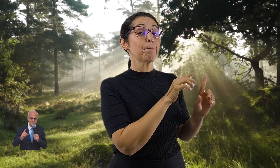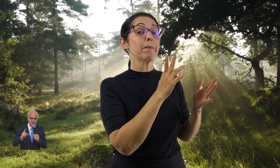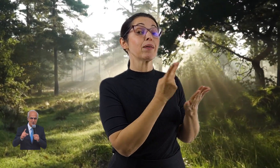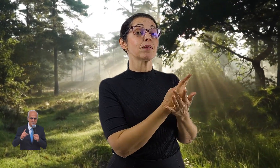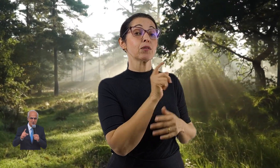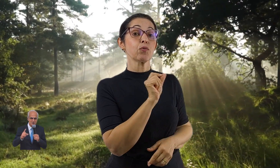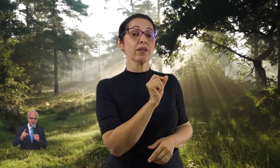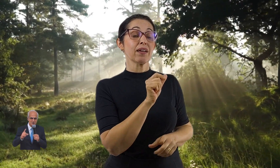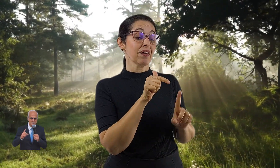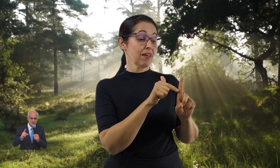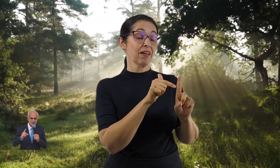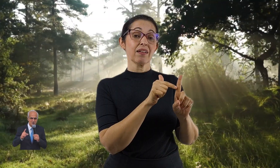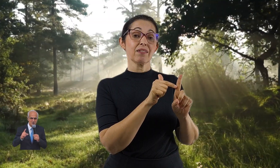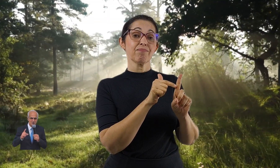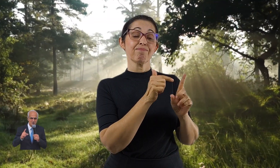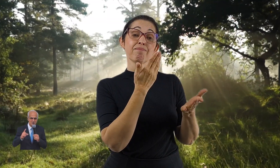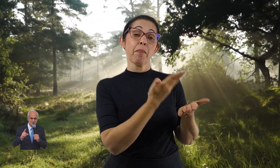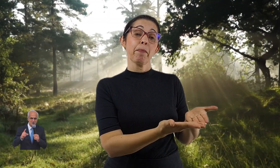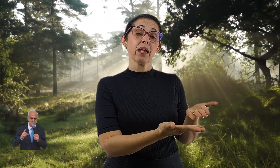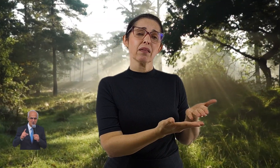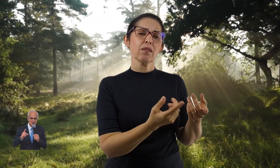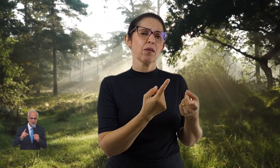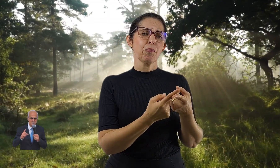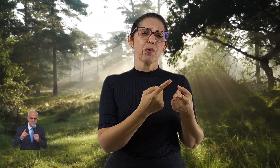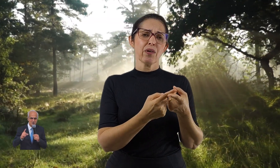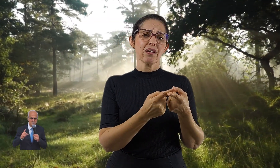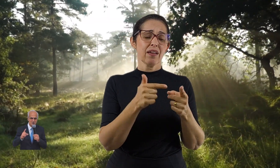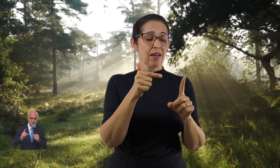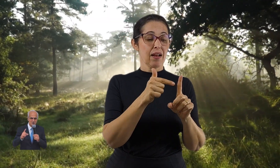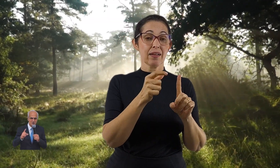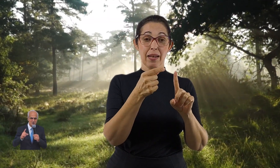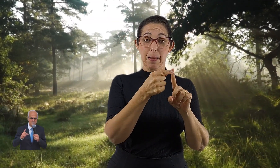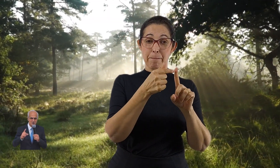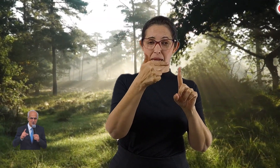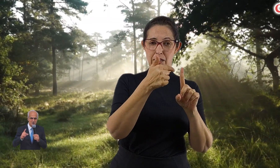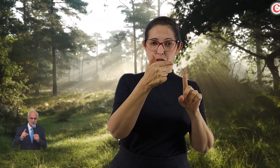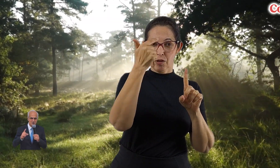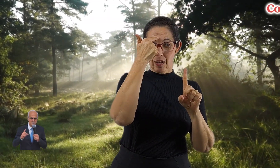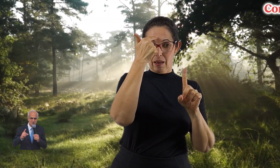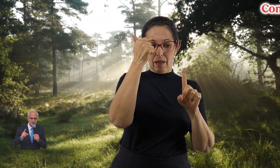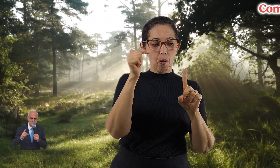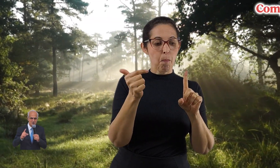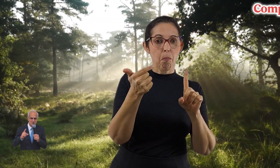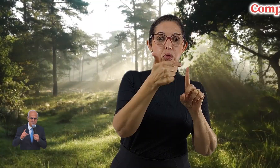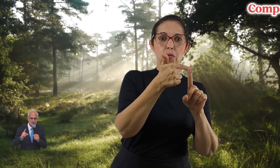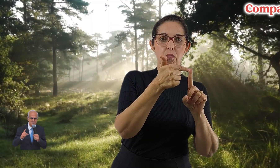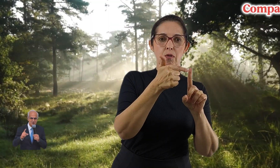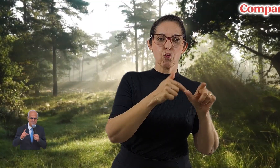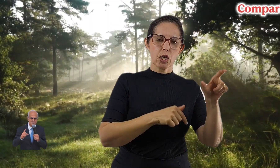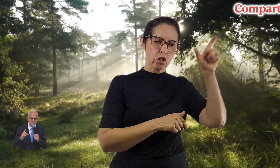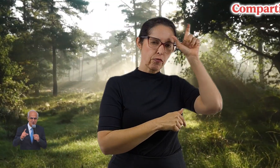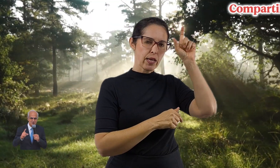perderam tudo. Por quê? Por causa de alguma coisa que entrou na mente, alguma coisa que o adversário introduziu,